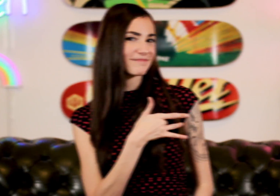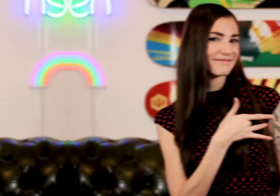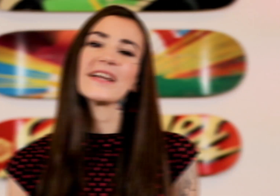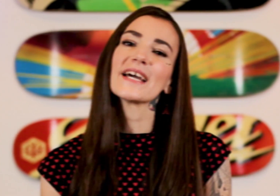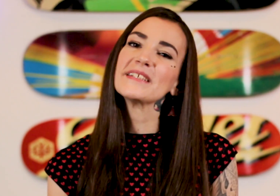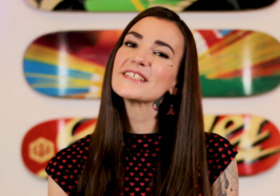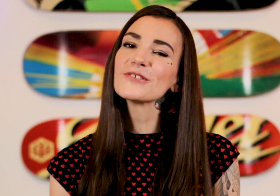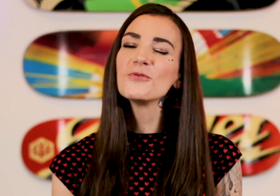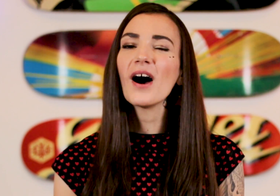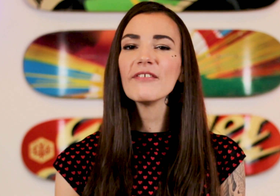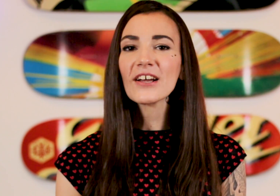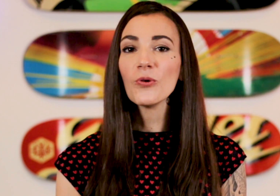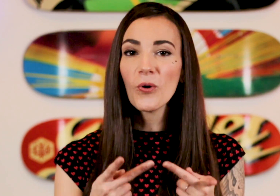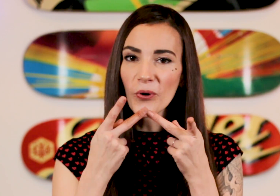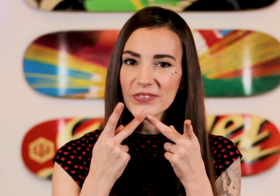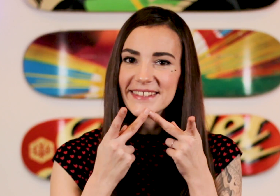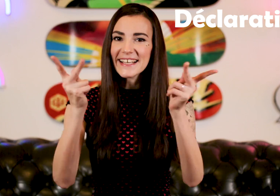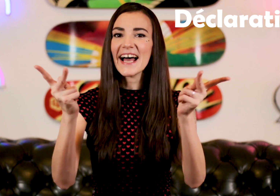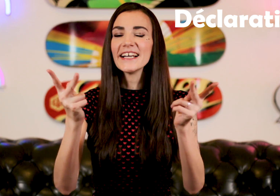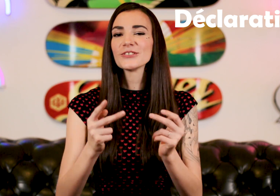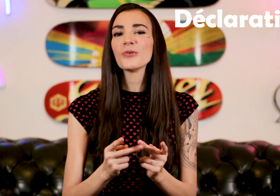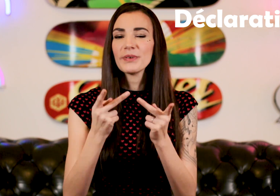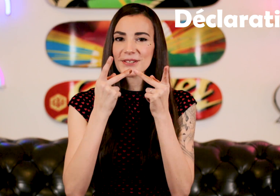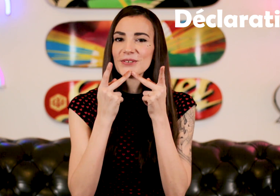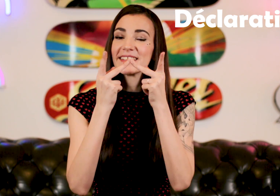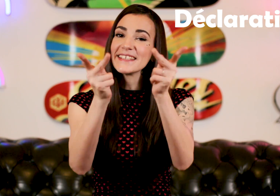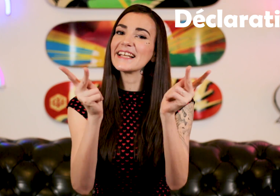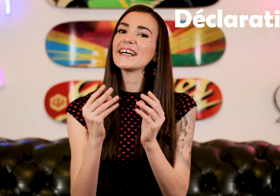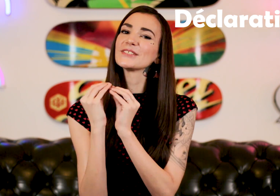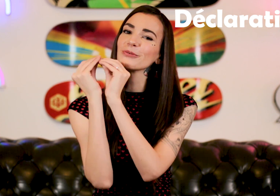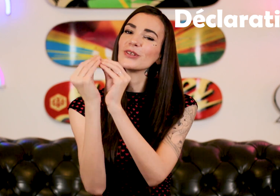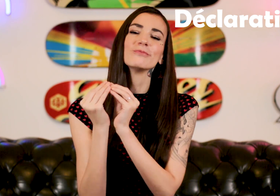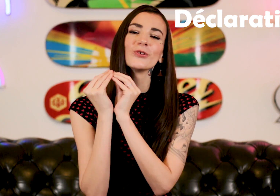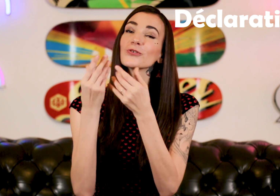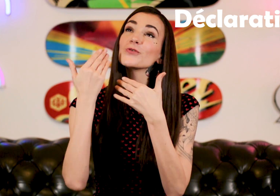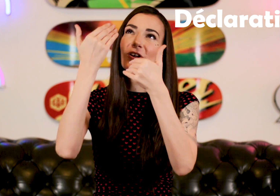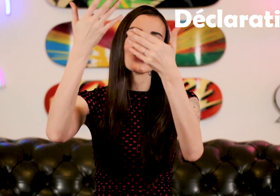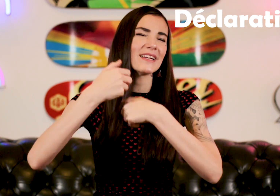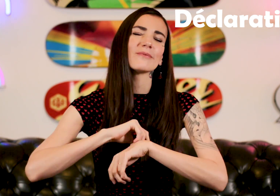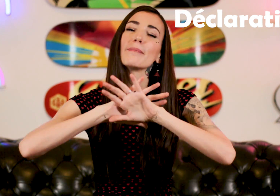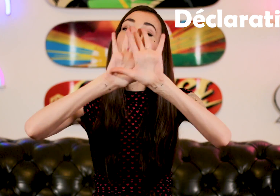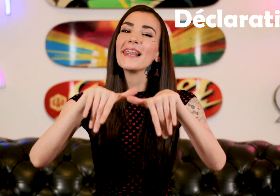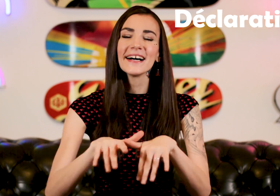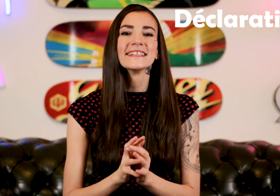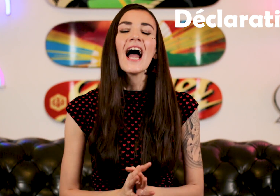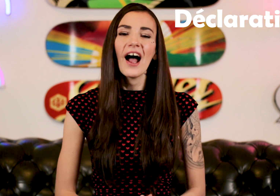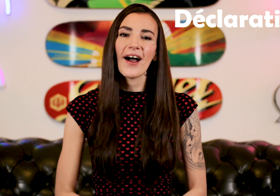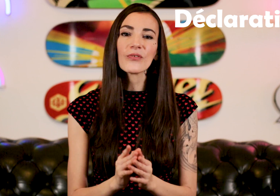On va terminer ce cours avec le mot déclaration parce que des déclarations d'amour, je vous en souhaite mais plein. On